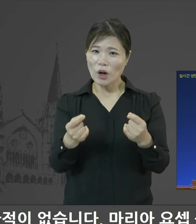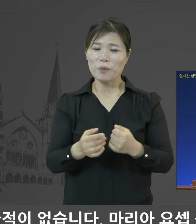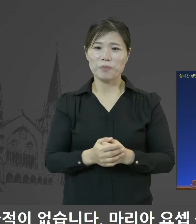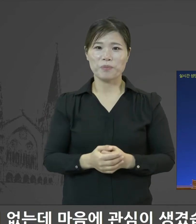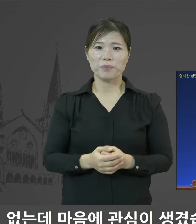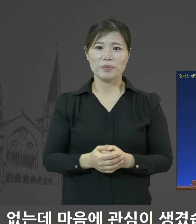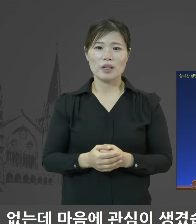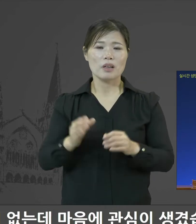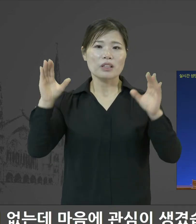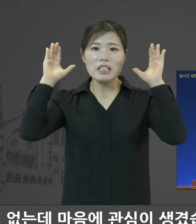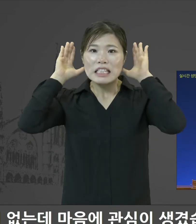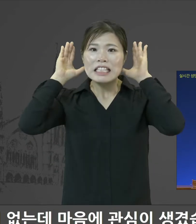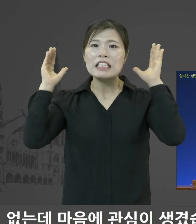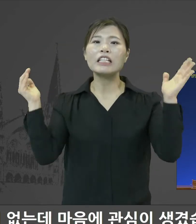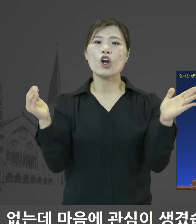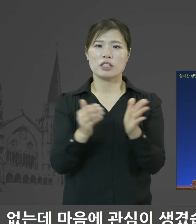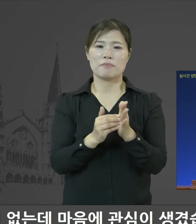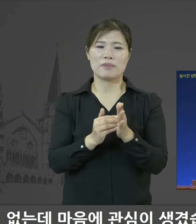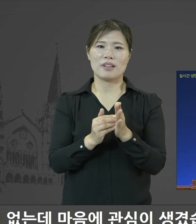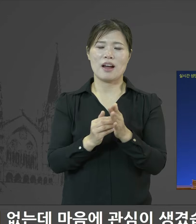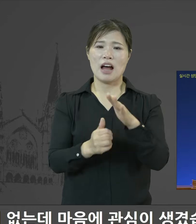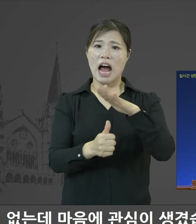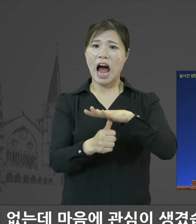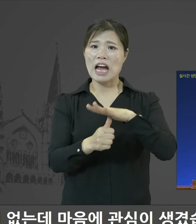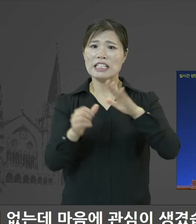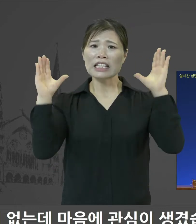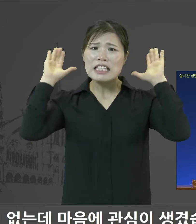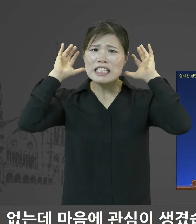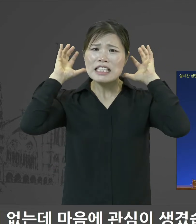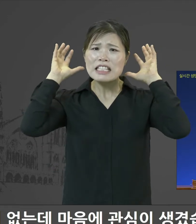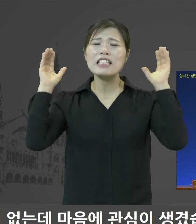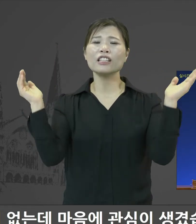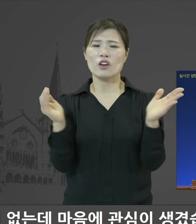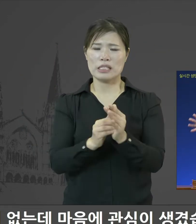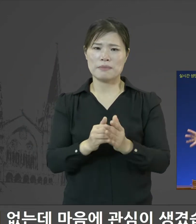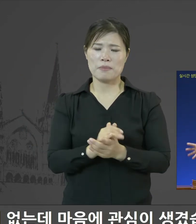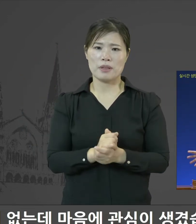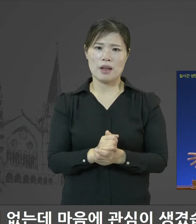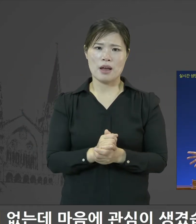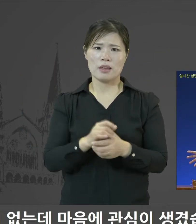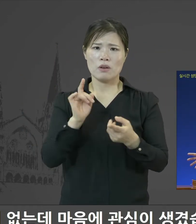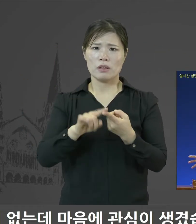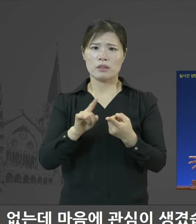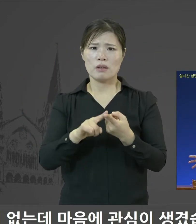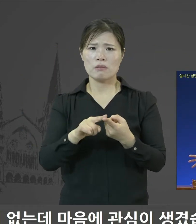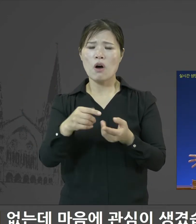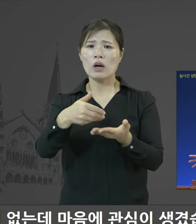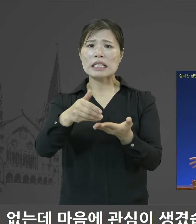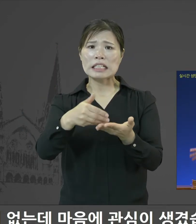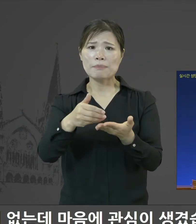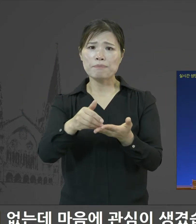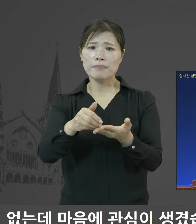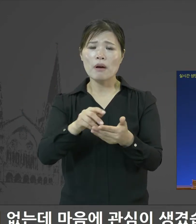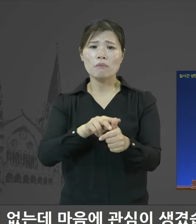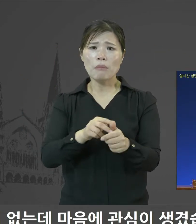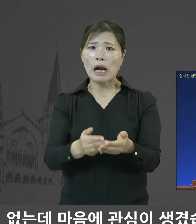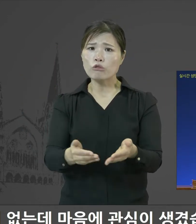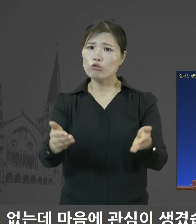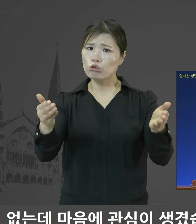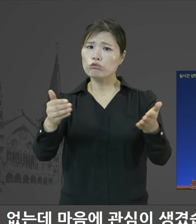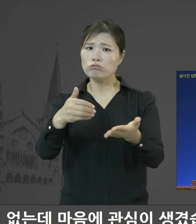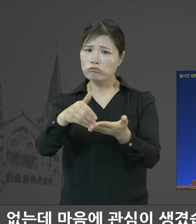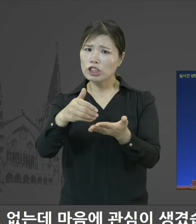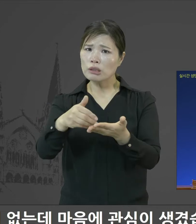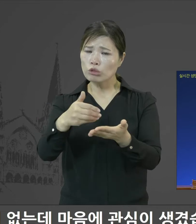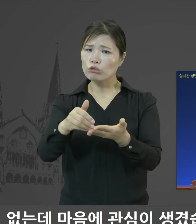것처럼 들었습니다. 아이들이 들었습니다. 들어서 들은 이야기를 가지고 말구유를 그림으로 그렸고 예수님이 나신